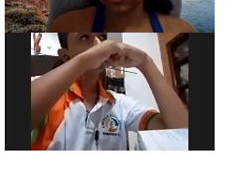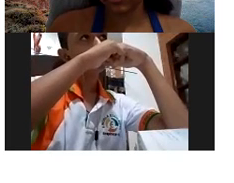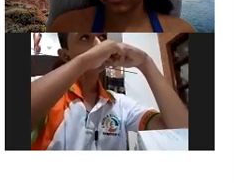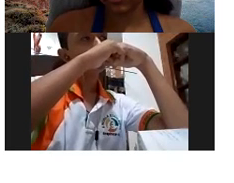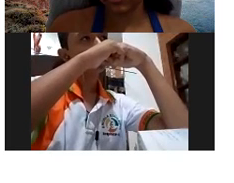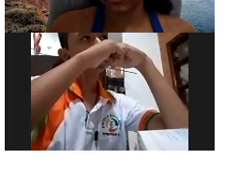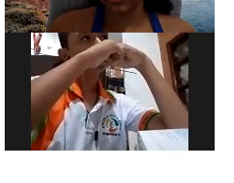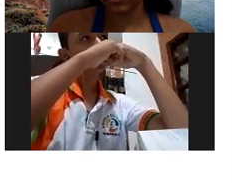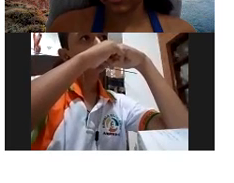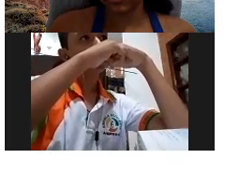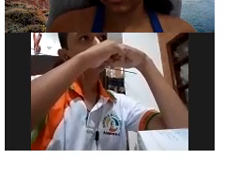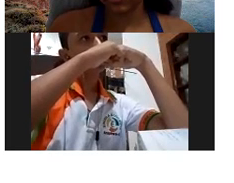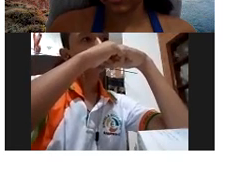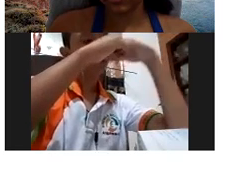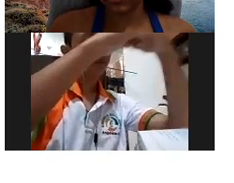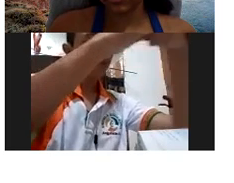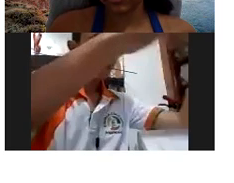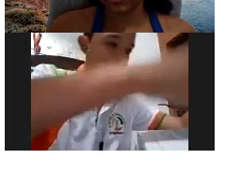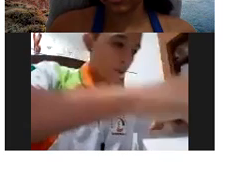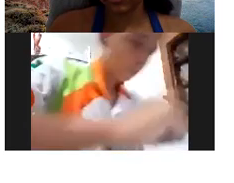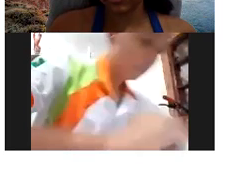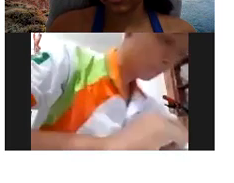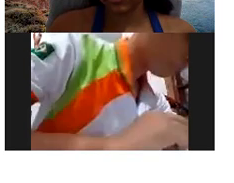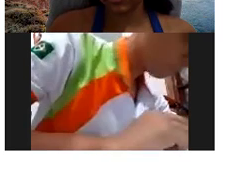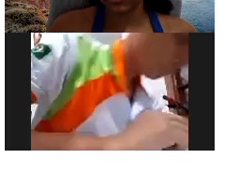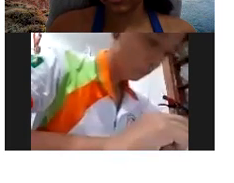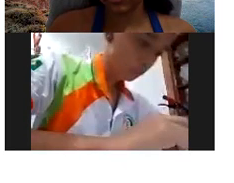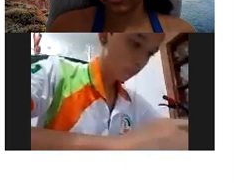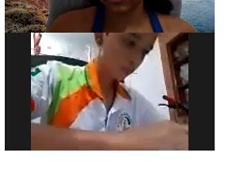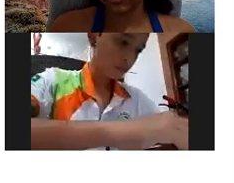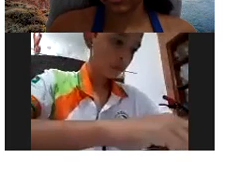G1 E aí